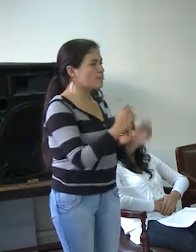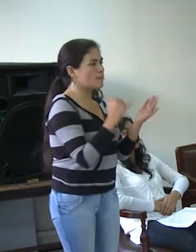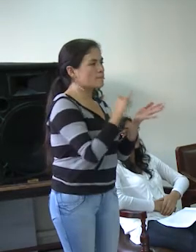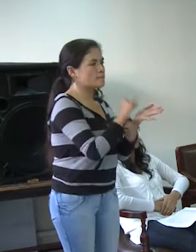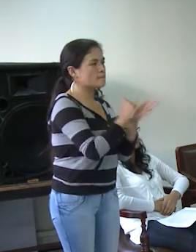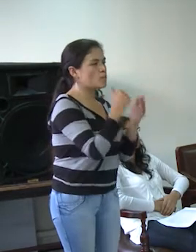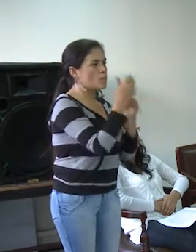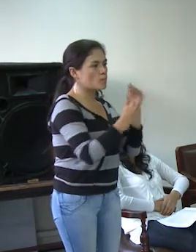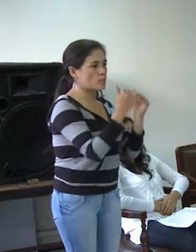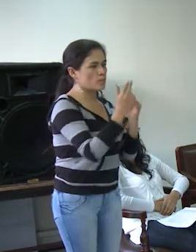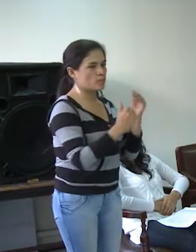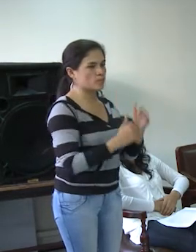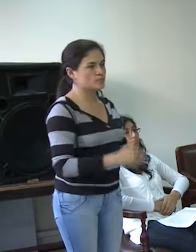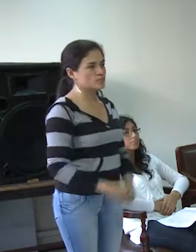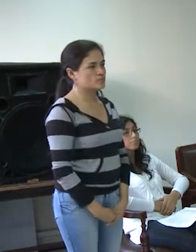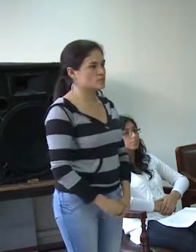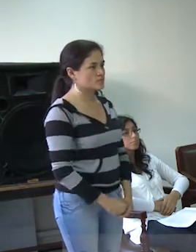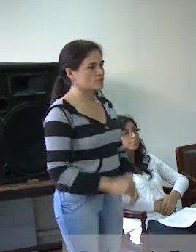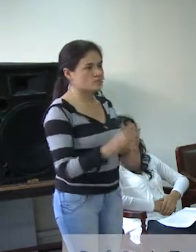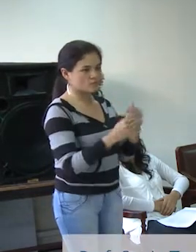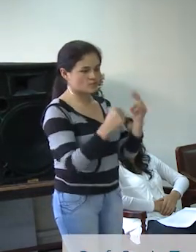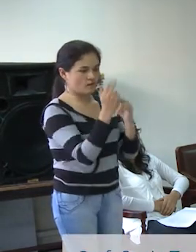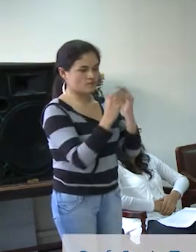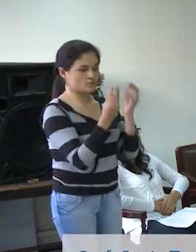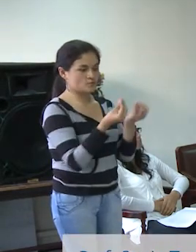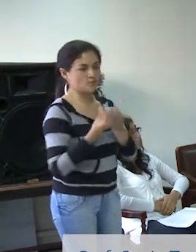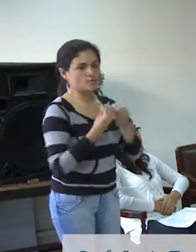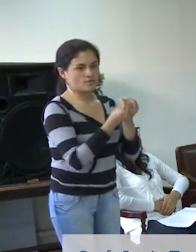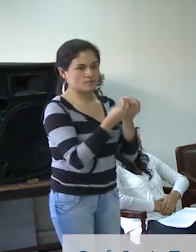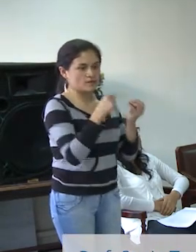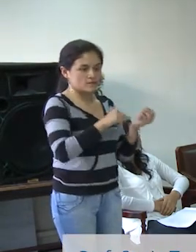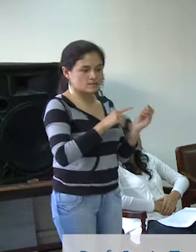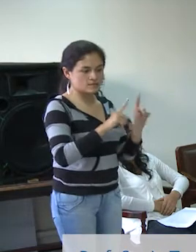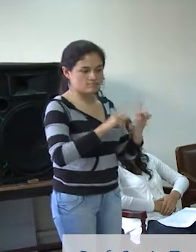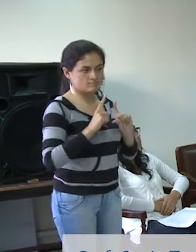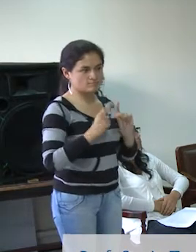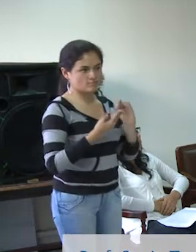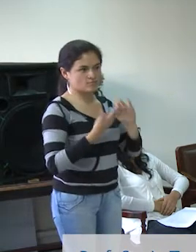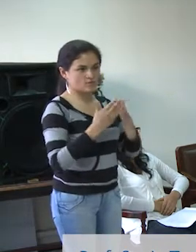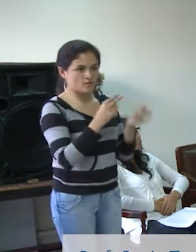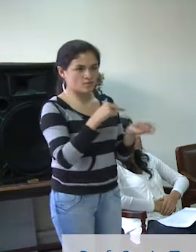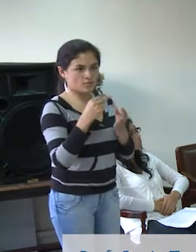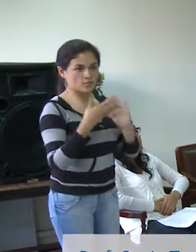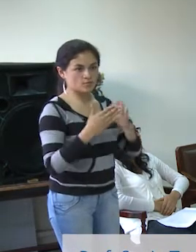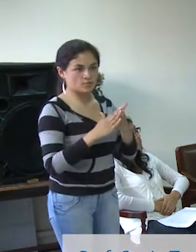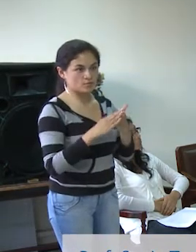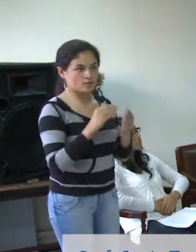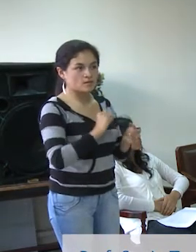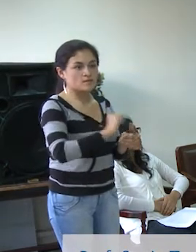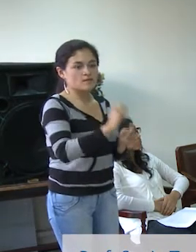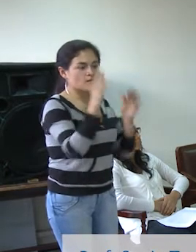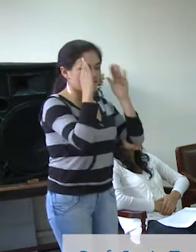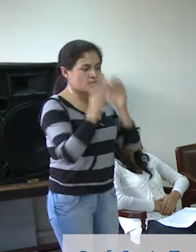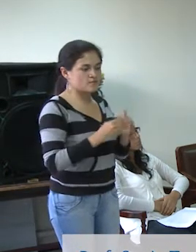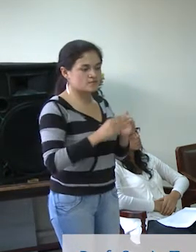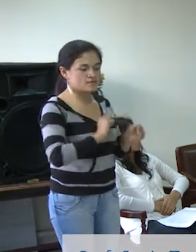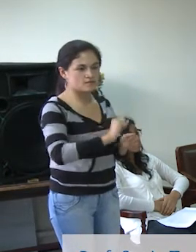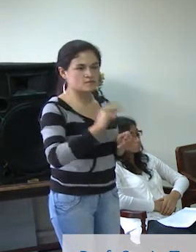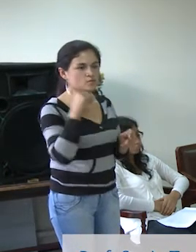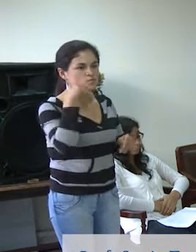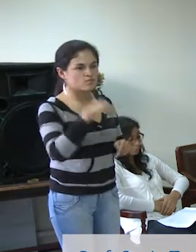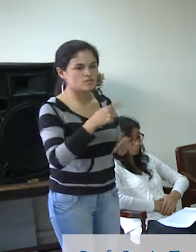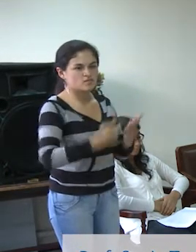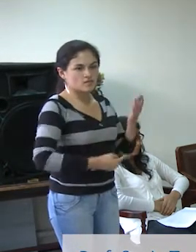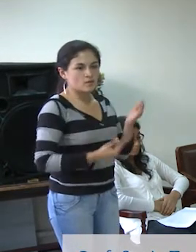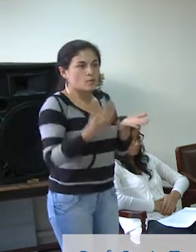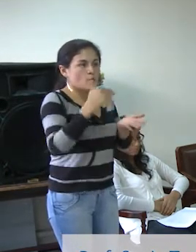construcción colectiva que hoy nos convoca. La licenciatura de Educación Comunitaria, con énfasis en derechos humanos, logra su